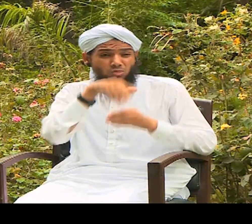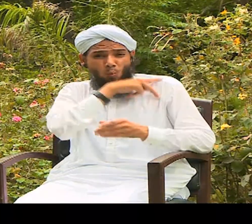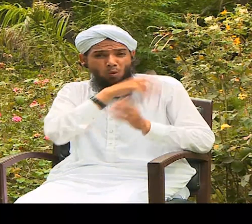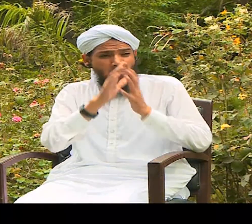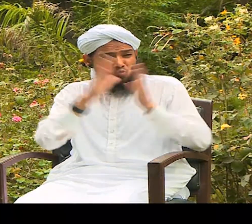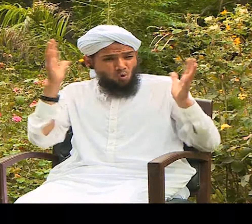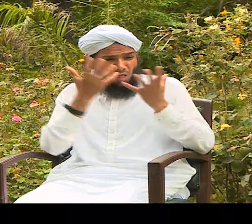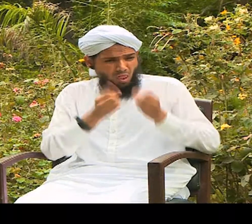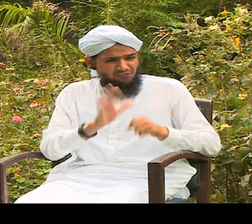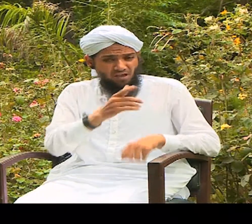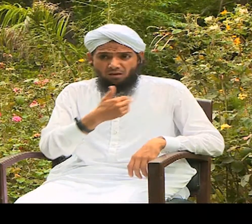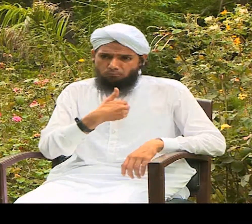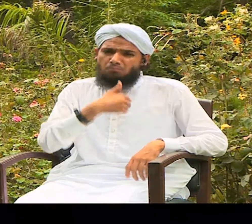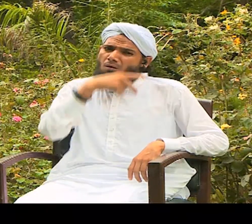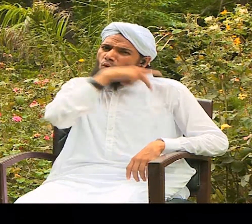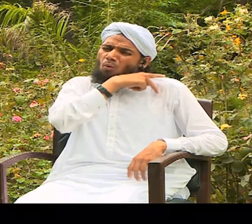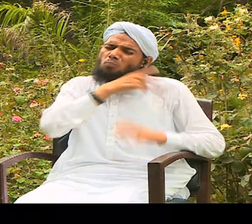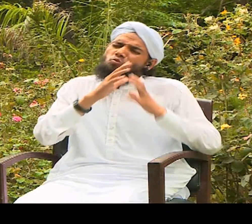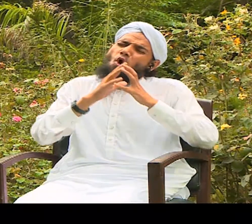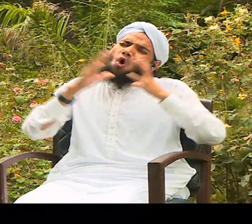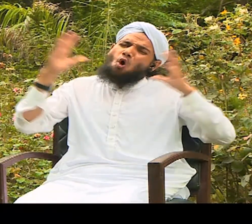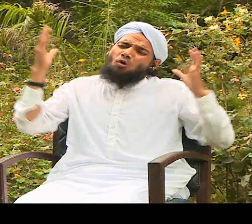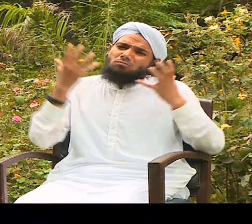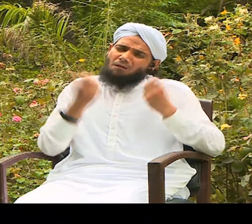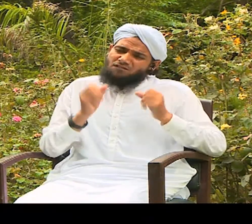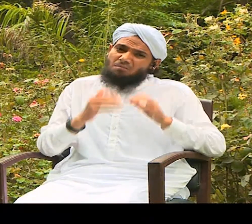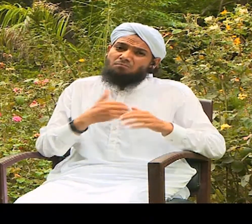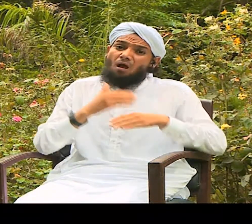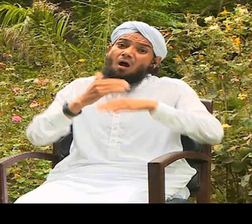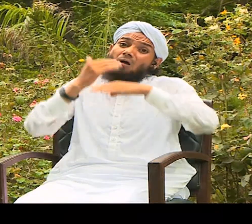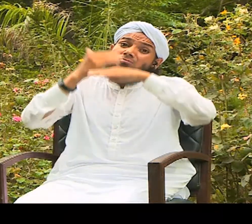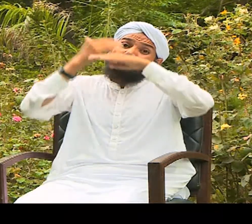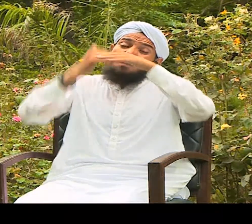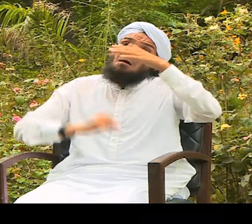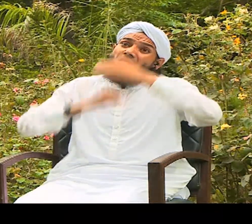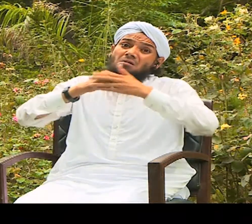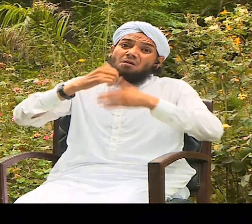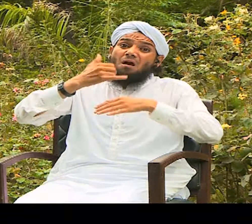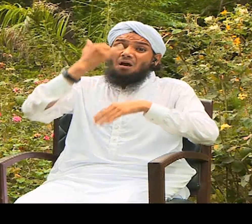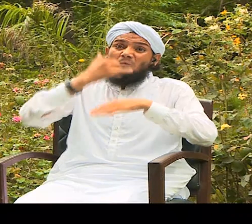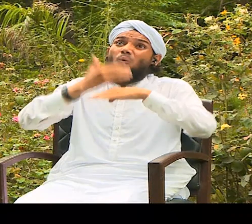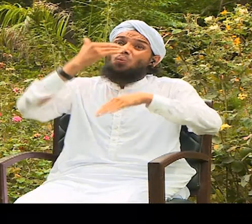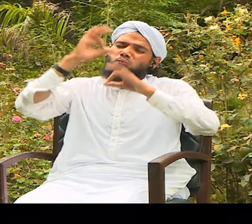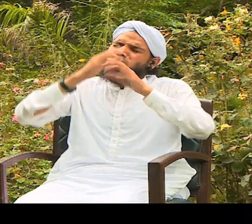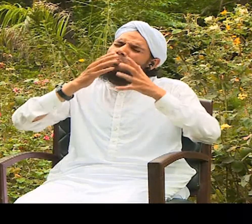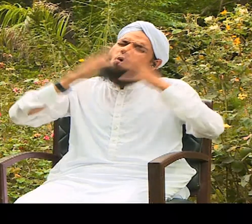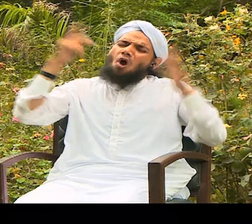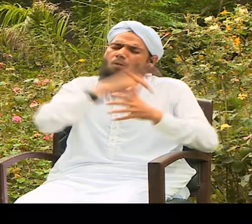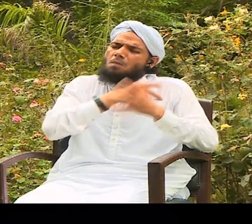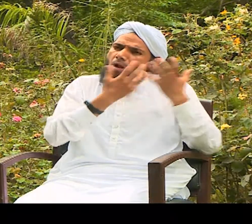گناہ حائل ہے؟ اس نے کہا ہاں، میرا گناہ زمین و آسمان اور عرش و کرسی سے بھی بڑا ہے۔ مجھے تم اپنا وہ